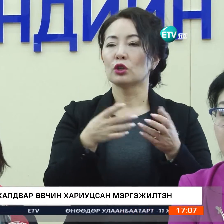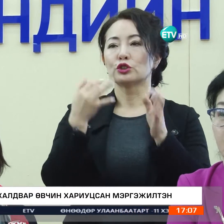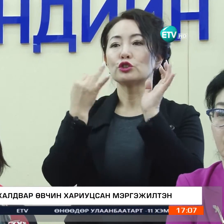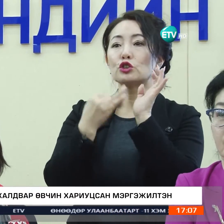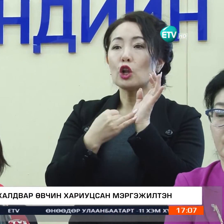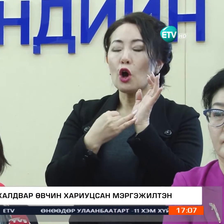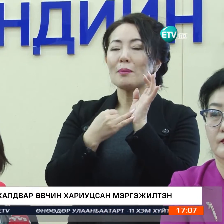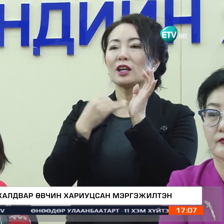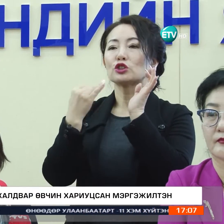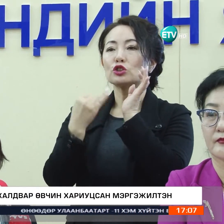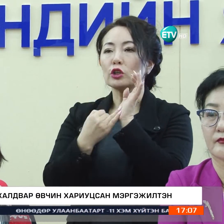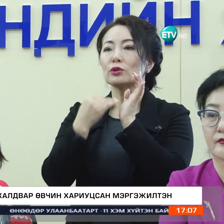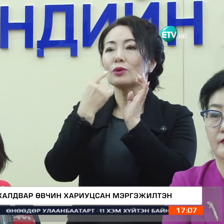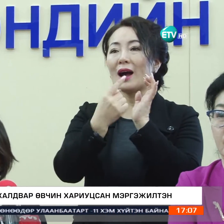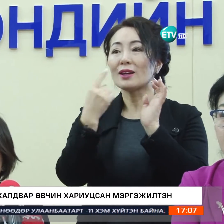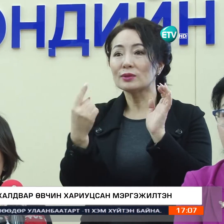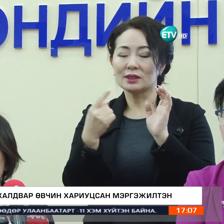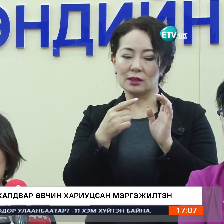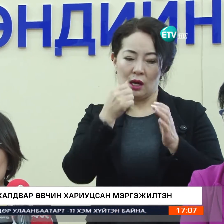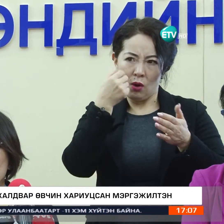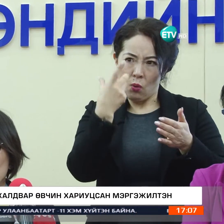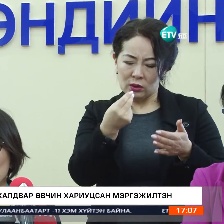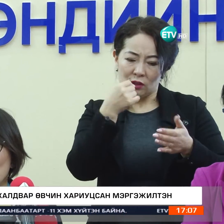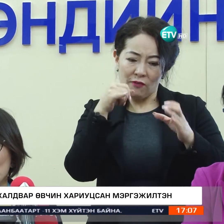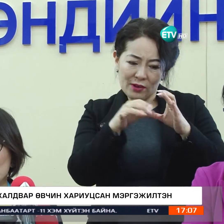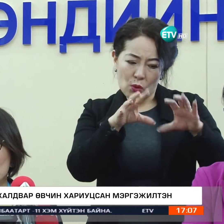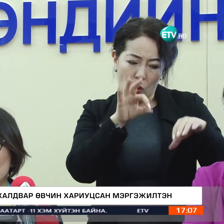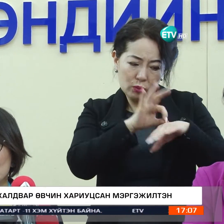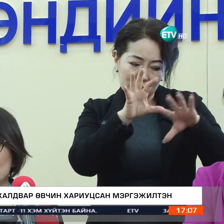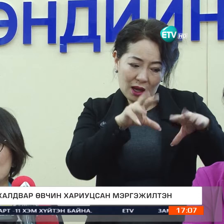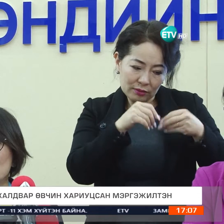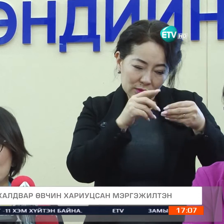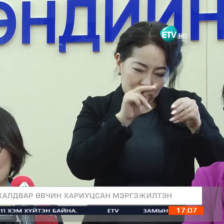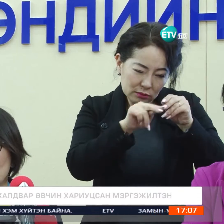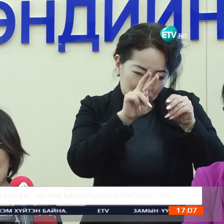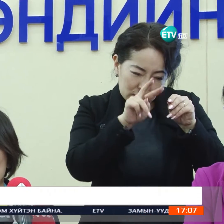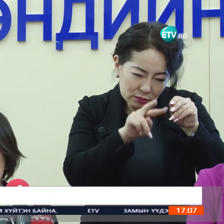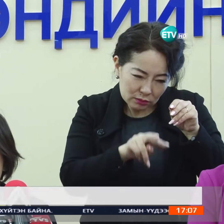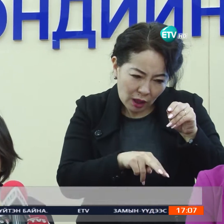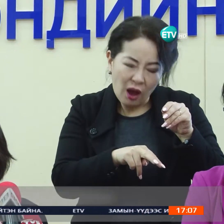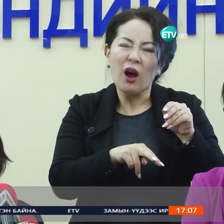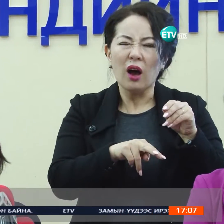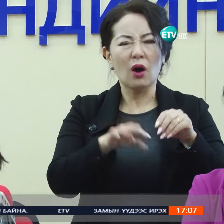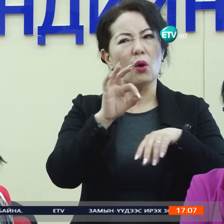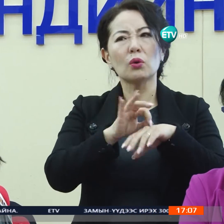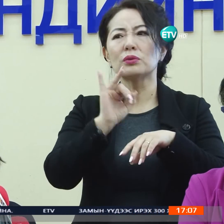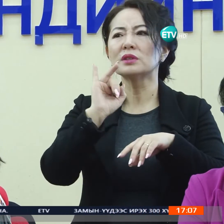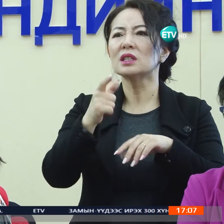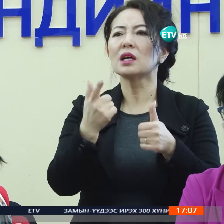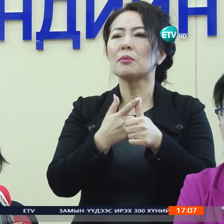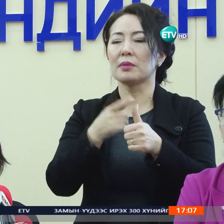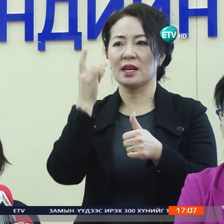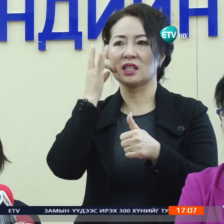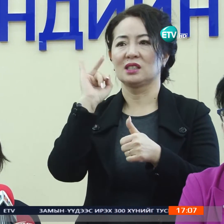7711 батлагдсан тохиолдол хийсэн судалгааны дүнгээс харах юм бол өвчлөл эрэгтэйчүүдэд давамгайлж явагдаж байна.